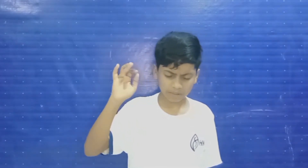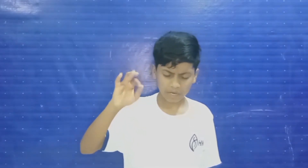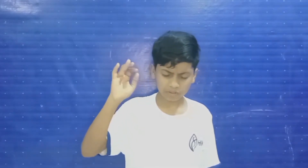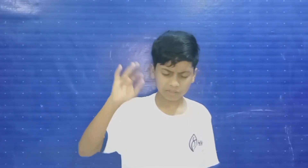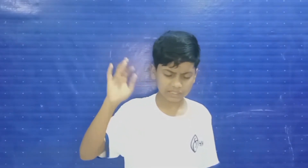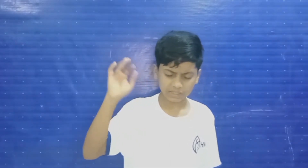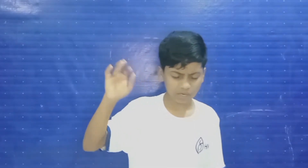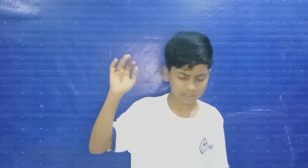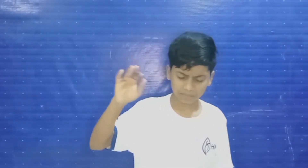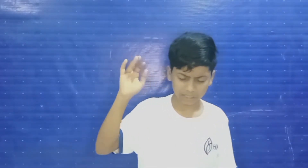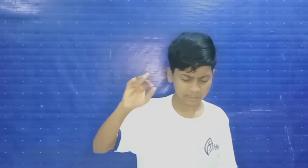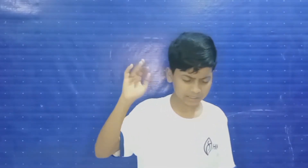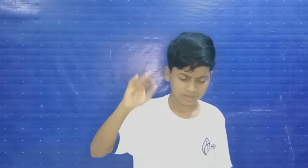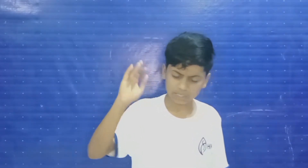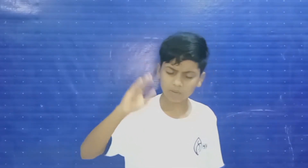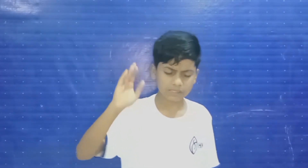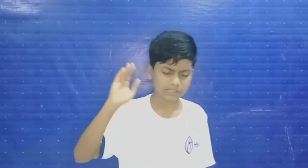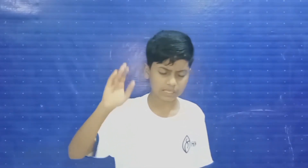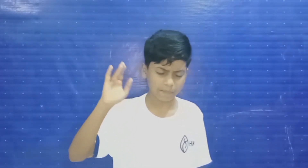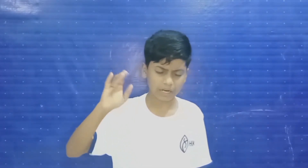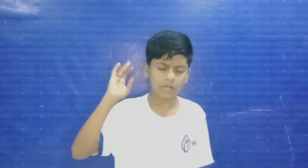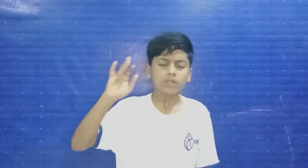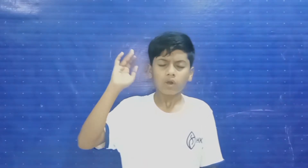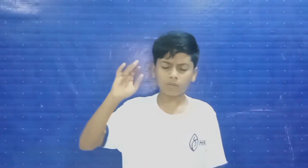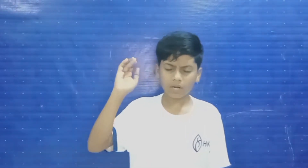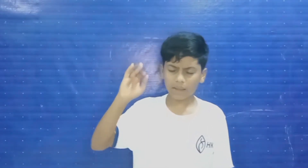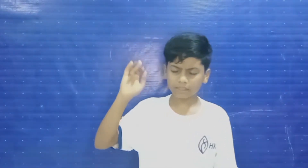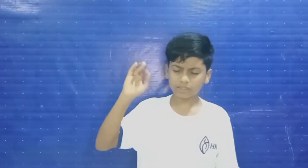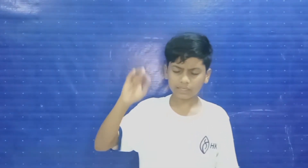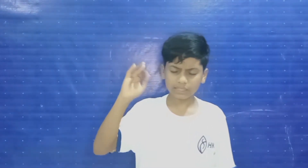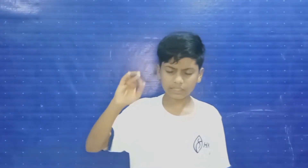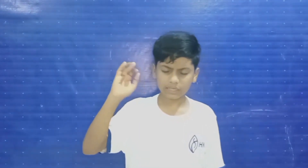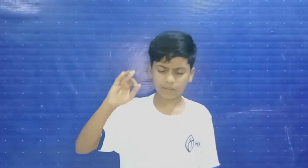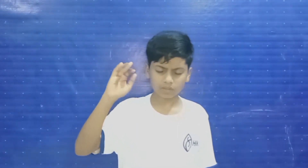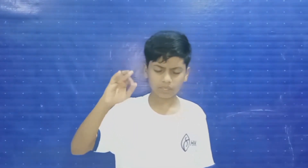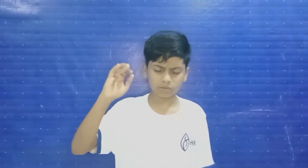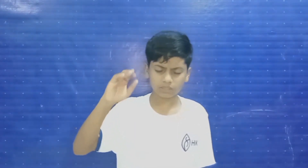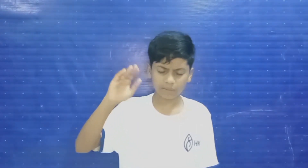प्रार्थना करें।